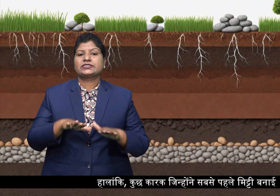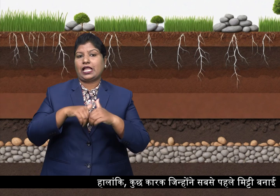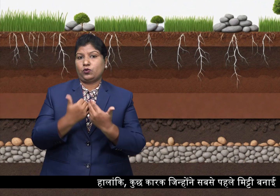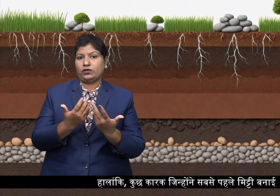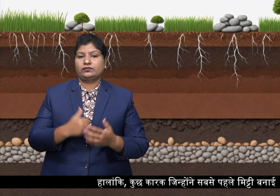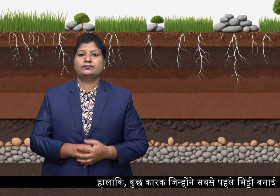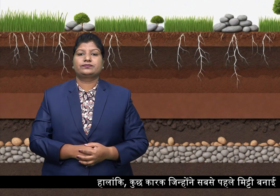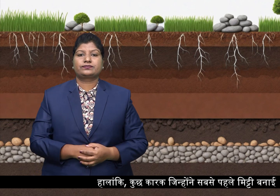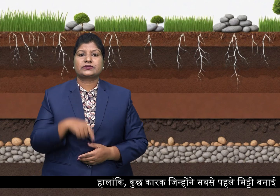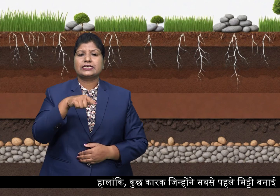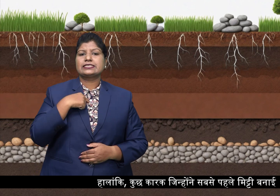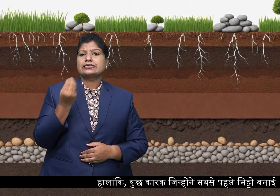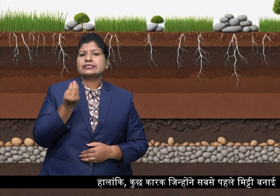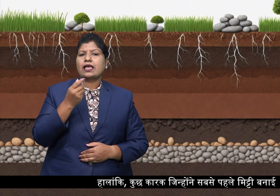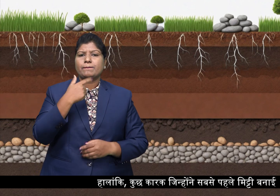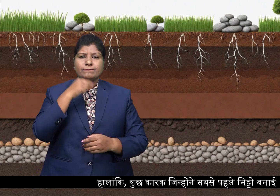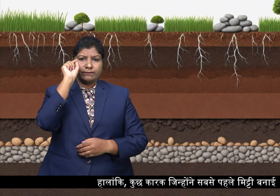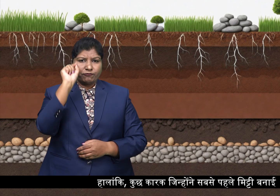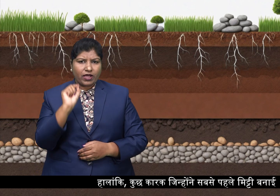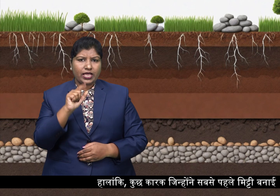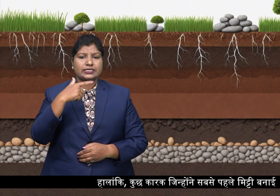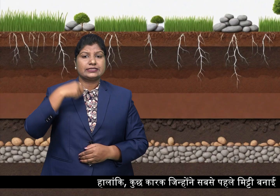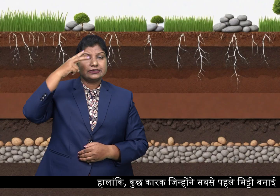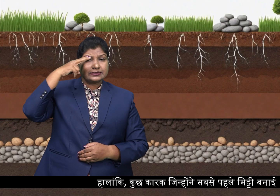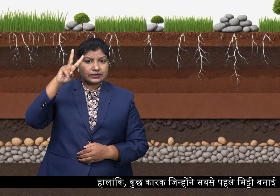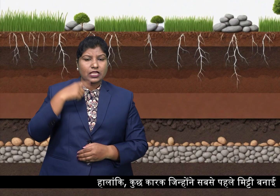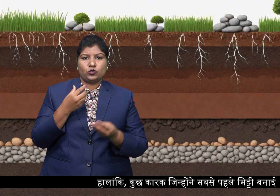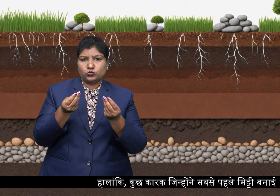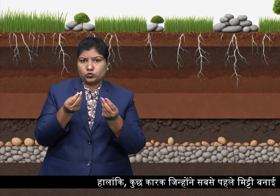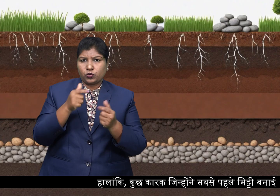हालांकि कुछ कारक जिन्होंने सबसे पहले मिट्टी बनाई